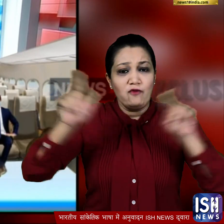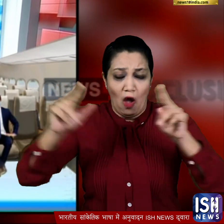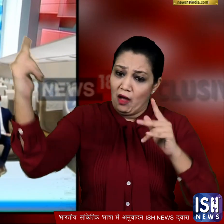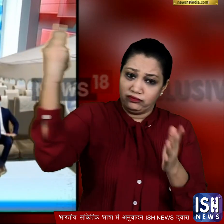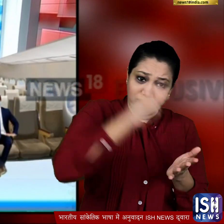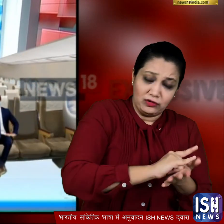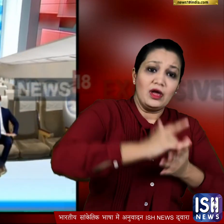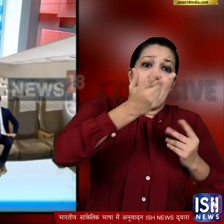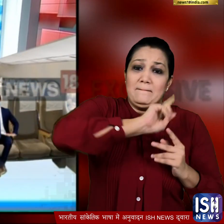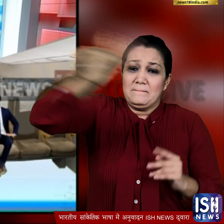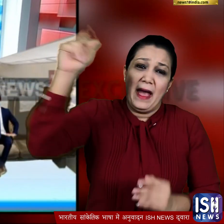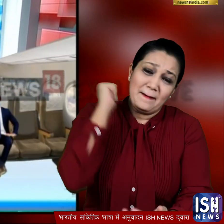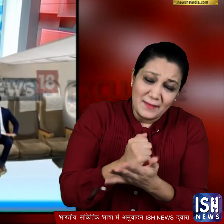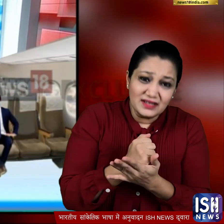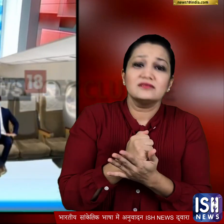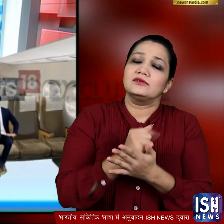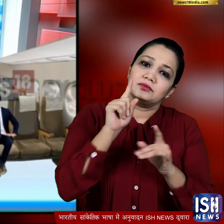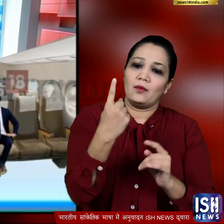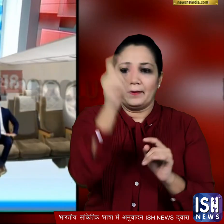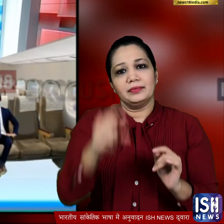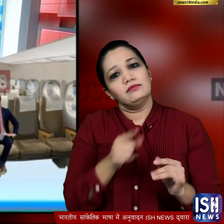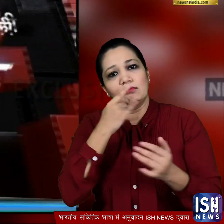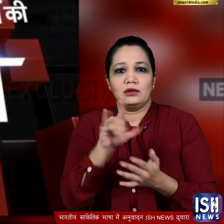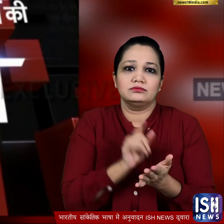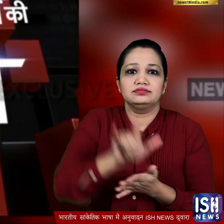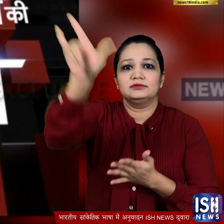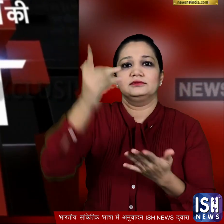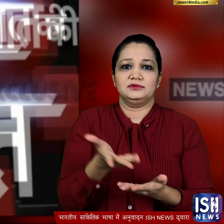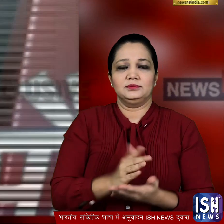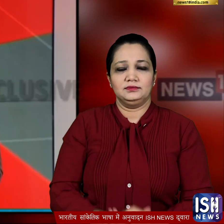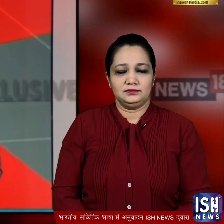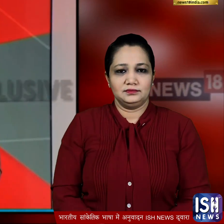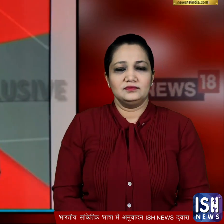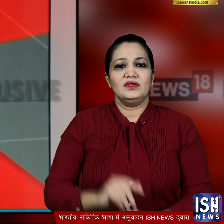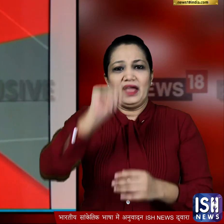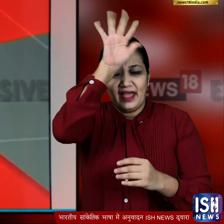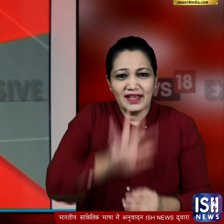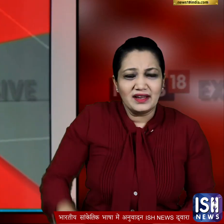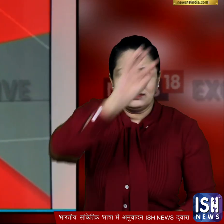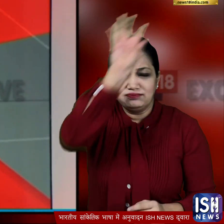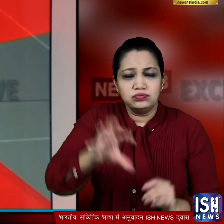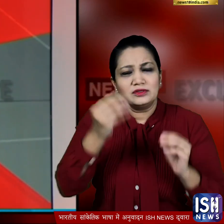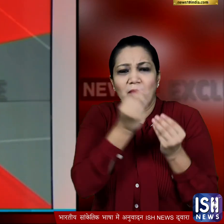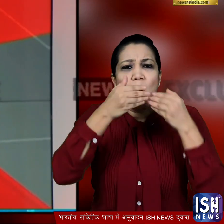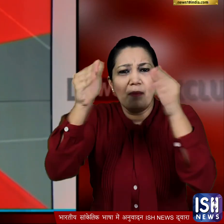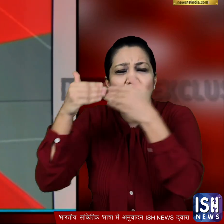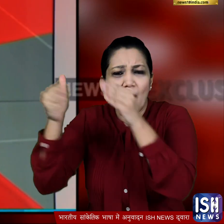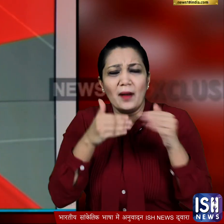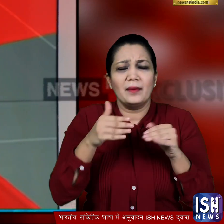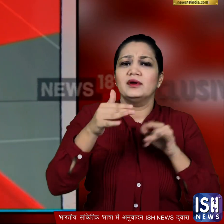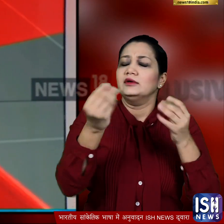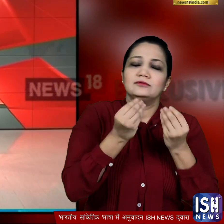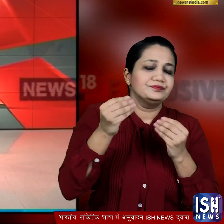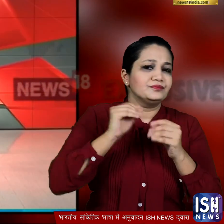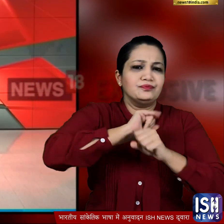में यात्रियों को लेकर मुंबई आए और उसे हर हाल में लौटना हो। देश के कुछ शहरों में छूट के दौरान सब्जी मंडियों में